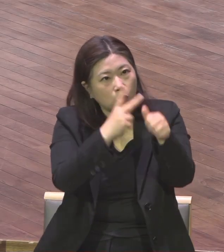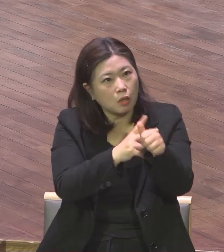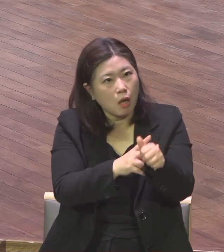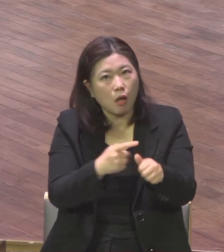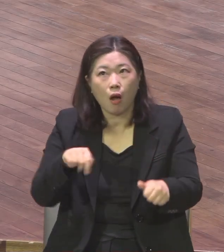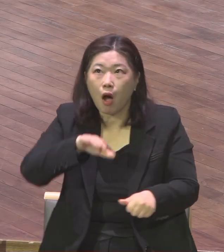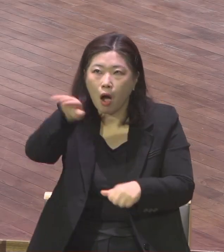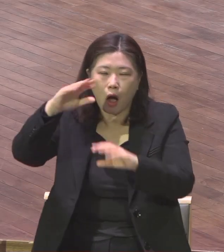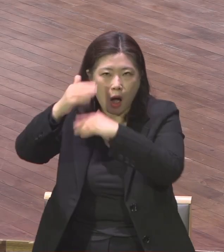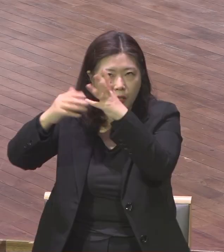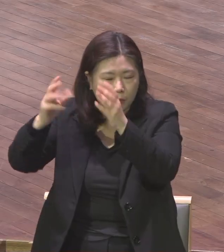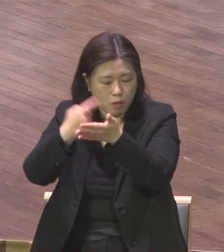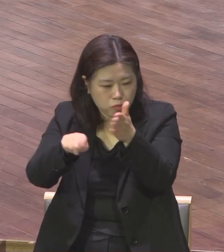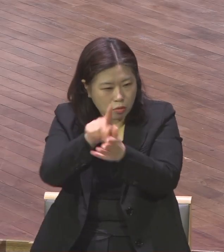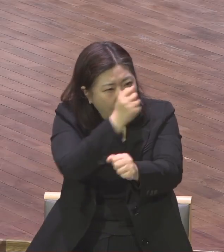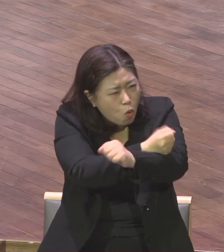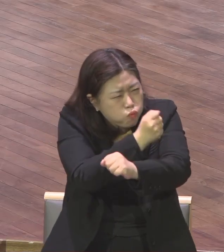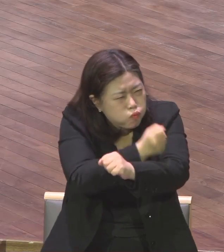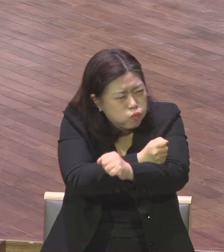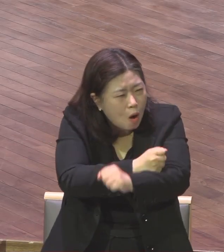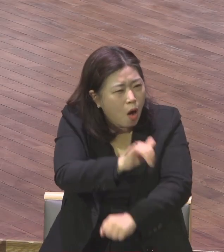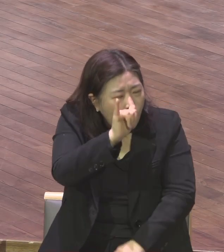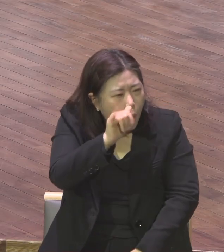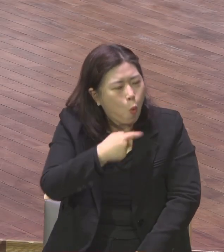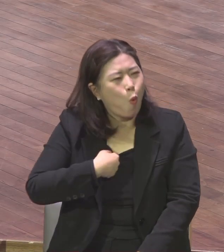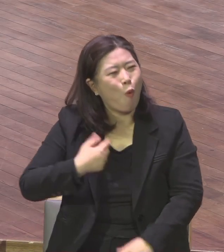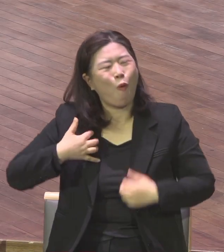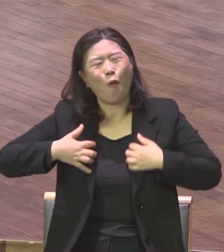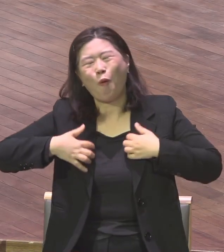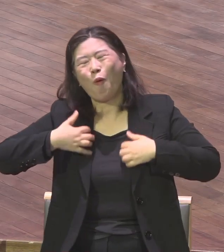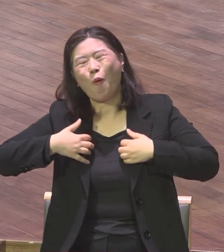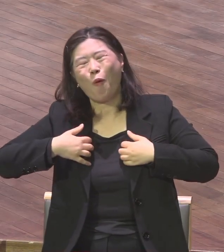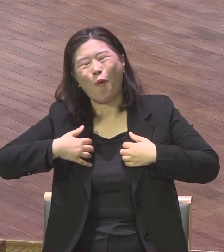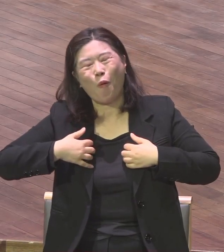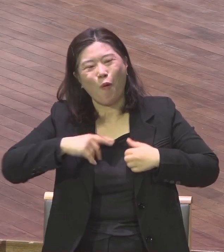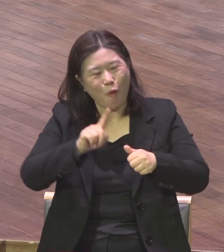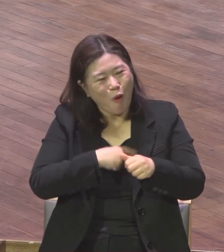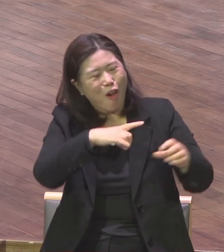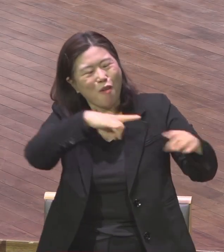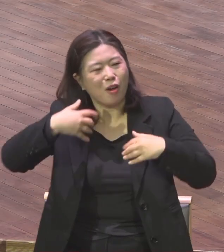바랍니다. 그래야 하나님이 얼마나 기뻐하십니까? 나.